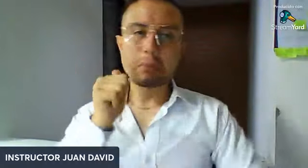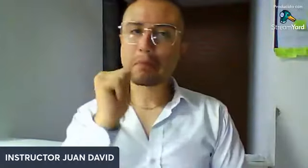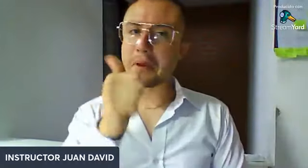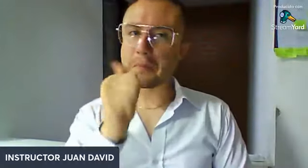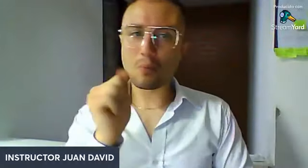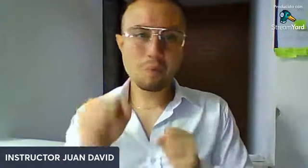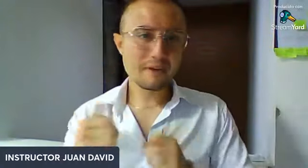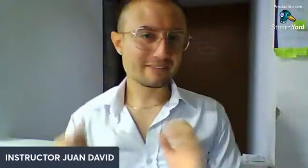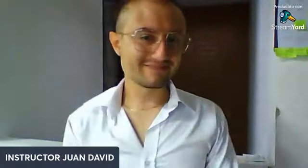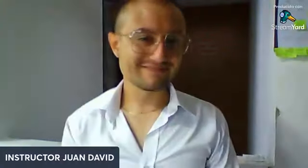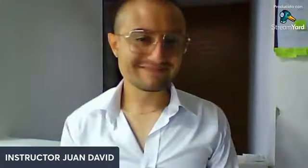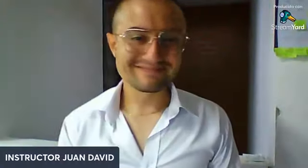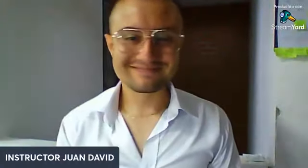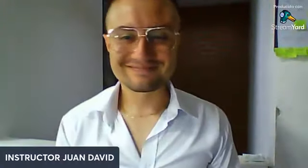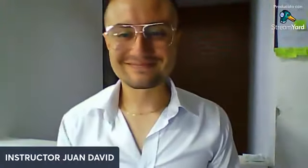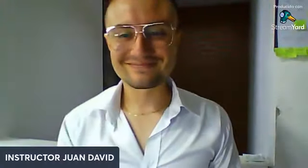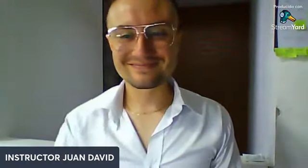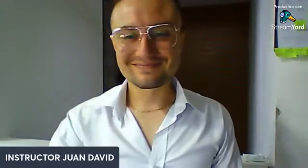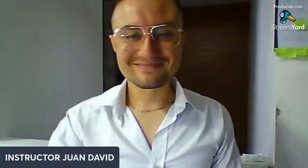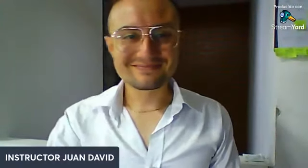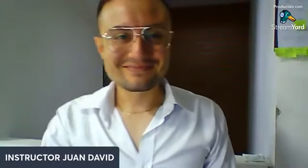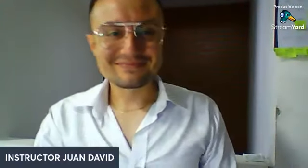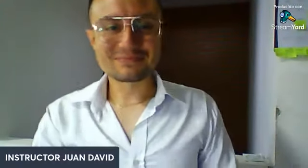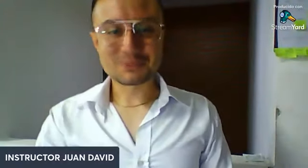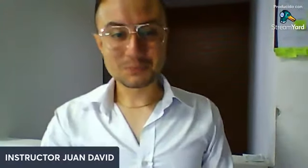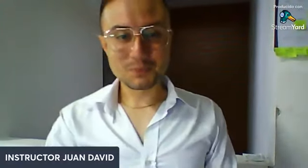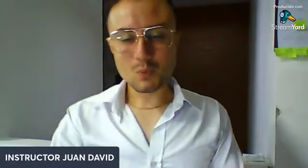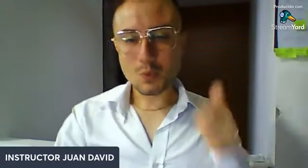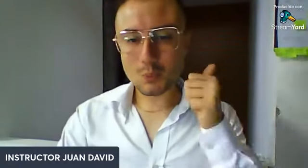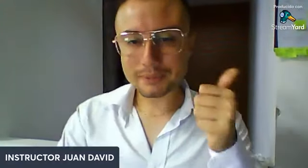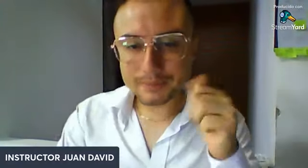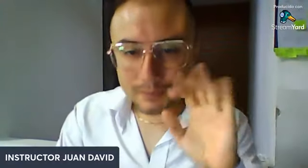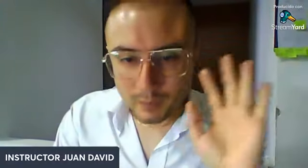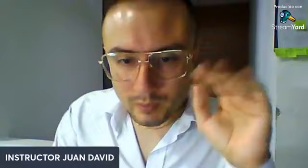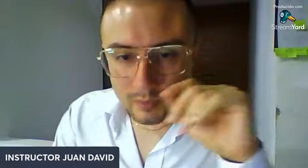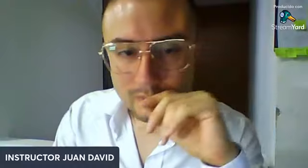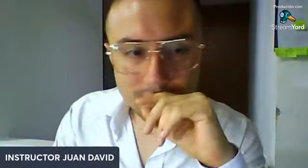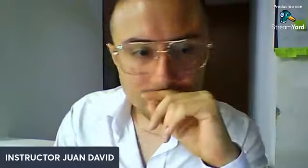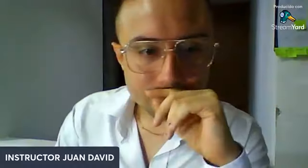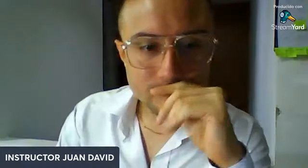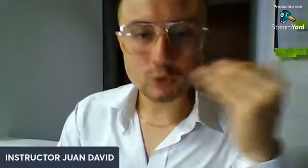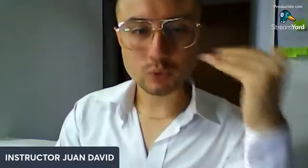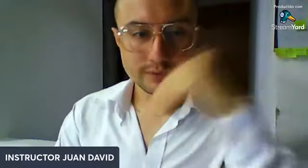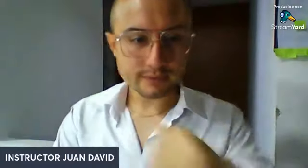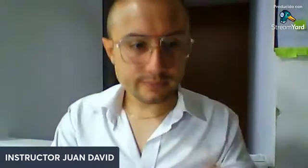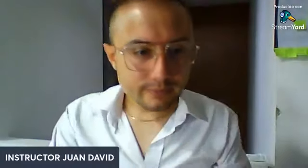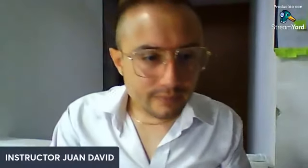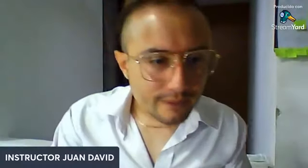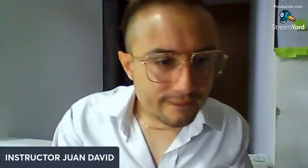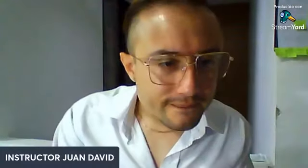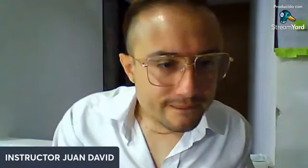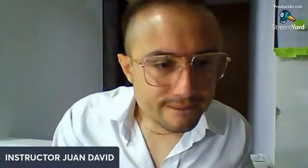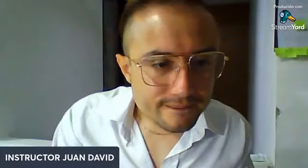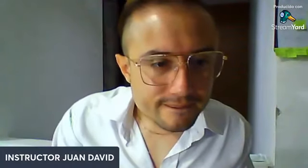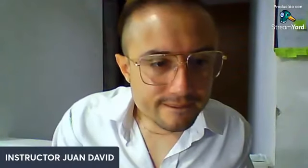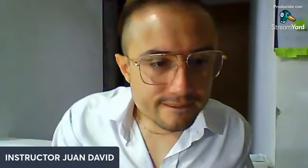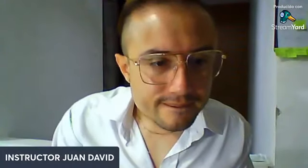celular para que tú puedas verte cómo hacen las señas. Bien. Bueno, voy a mostrarlo otra